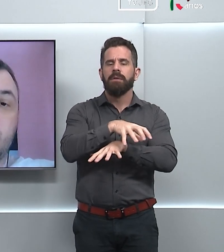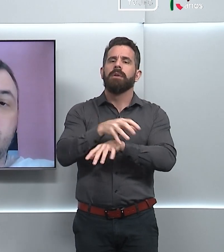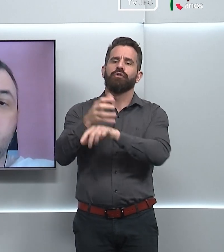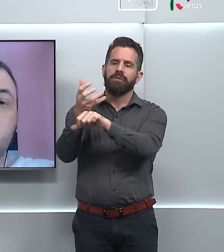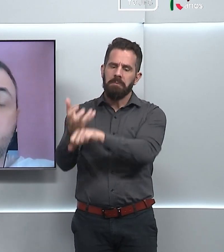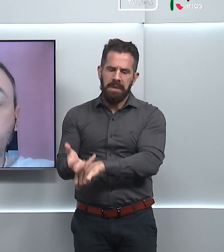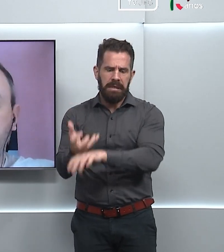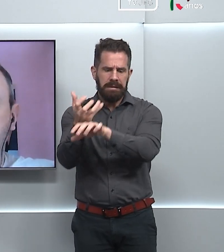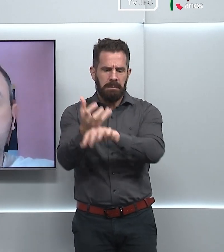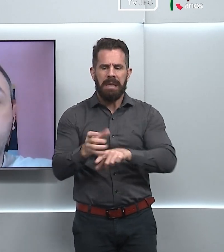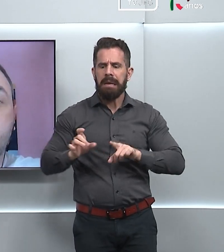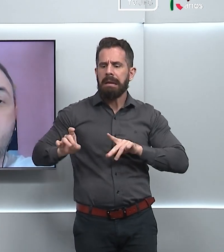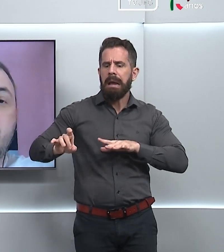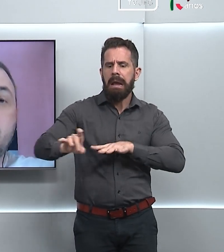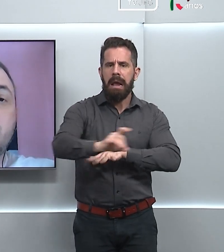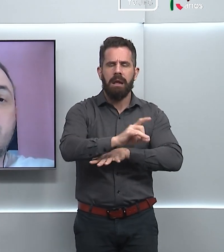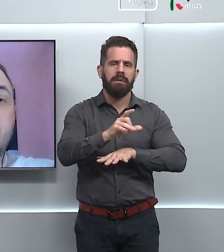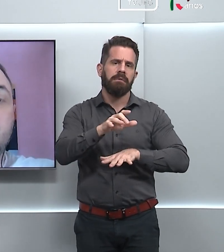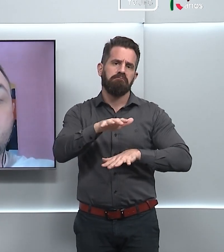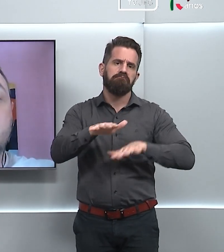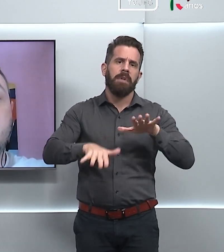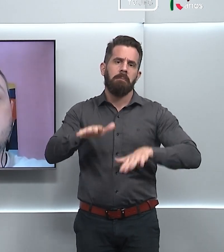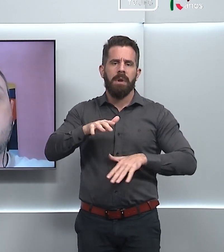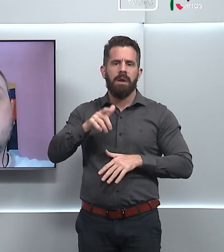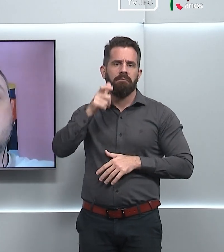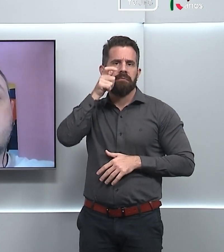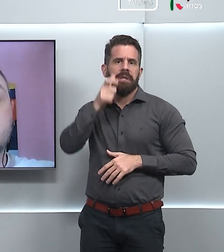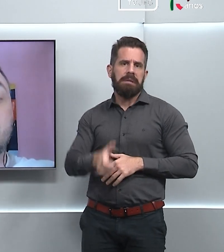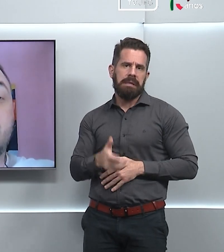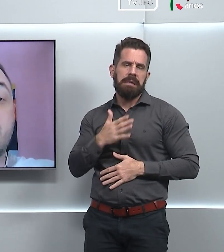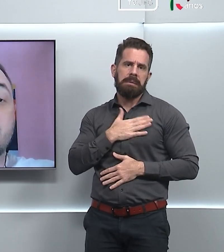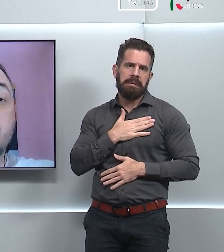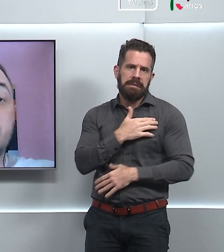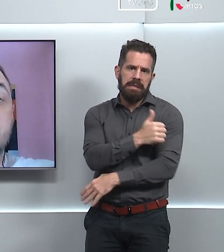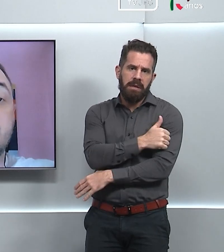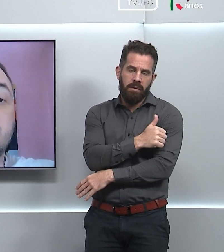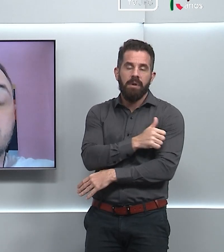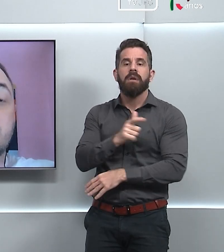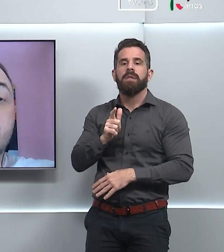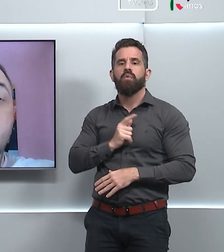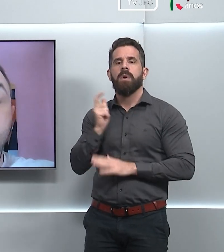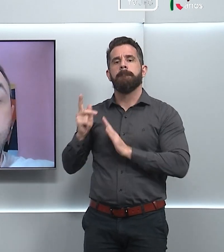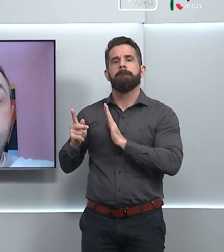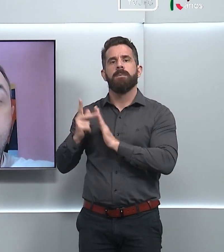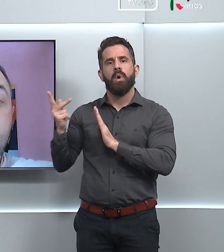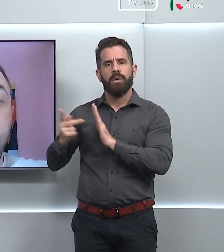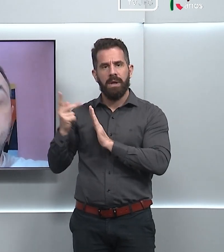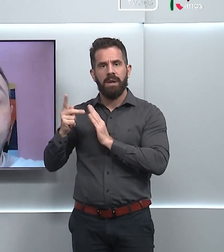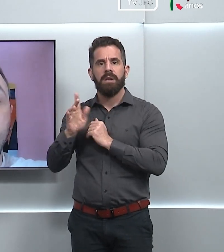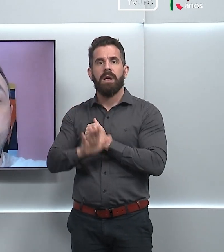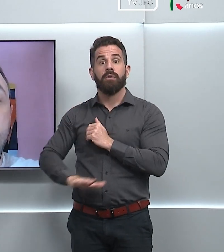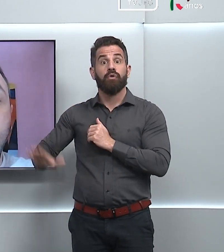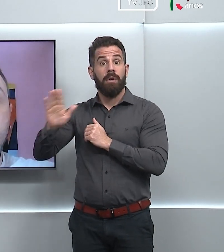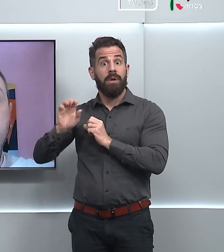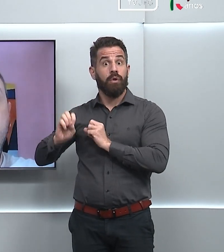agora uma nova portaria do Conselho Nacional de Educação que vai dar subsídios